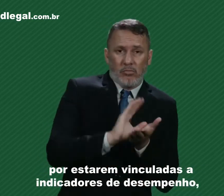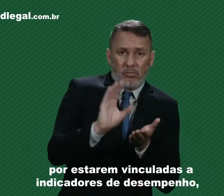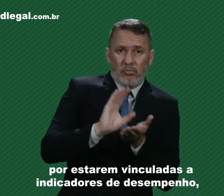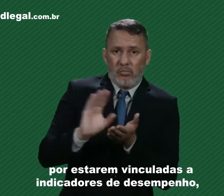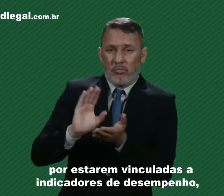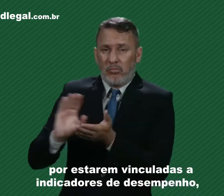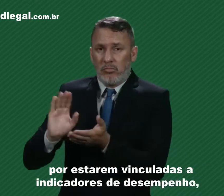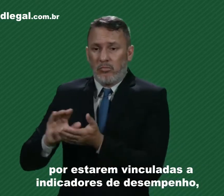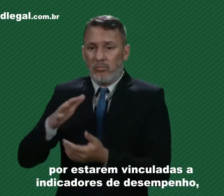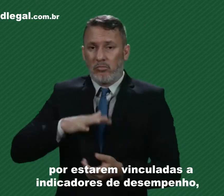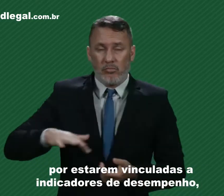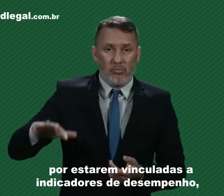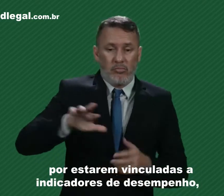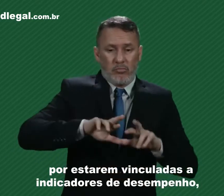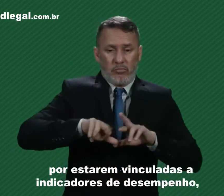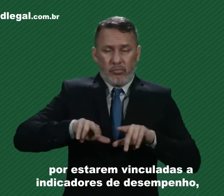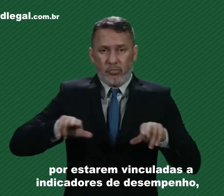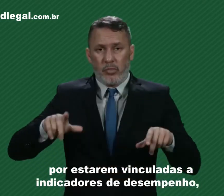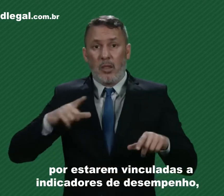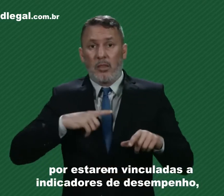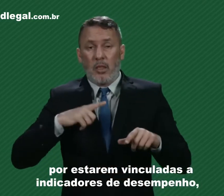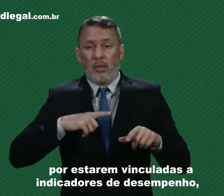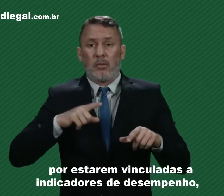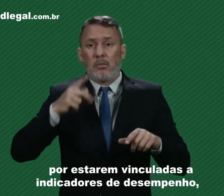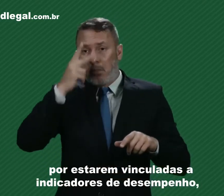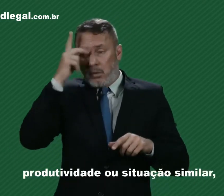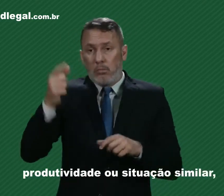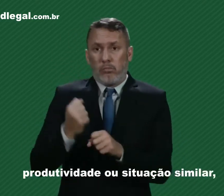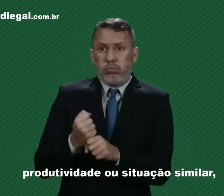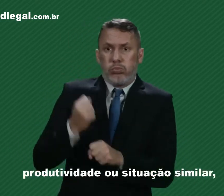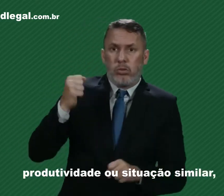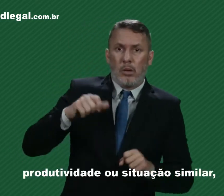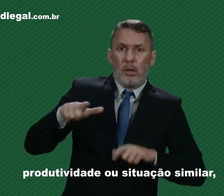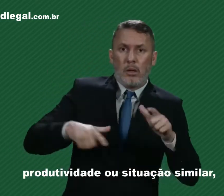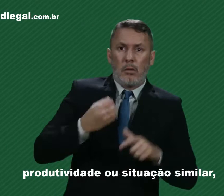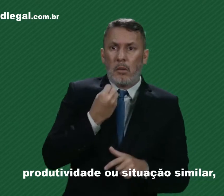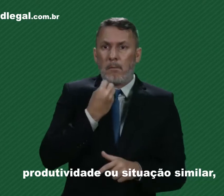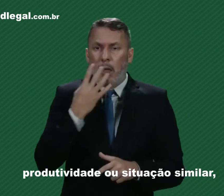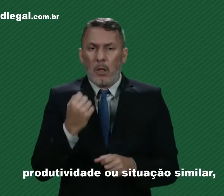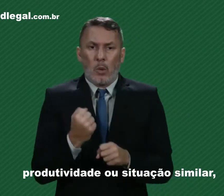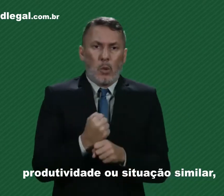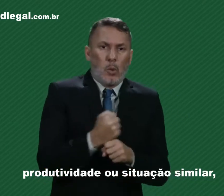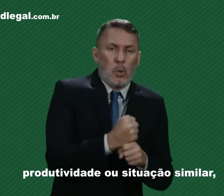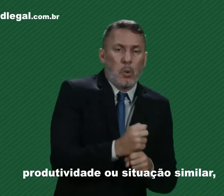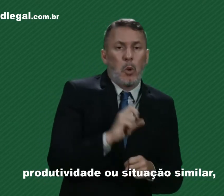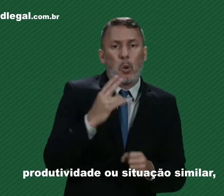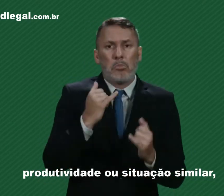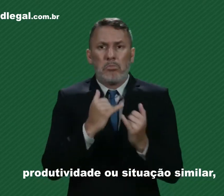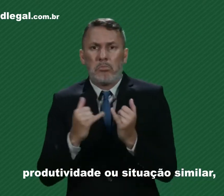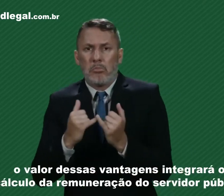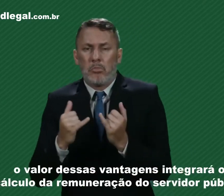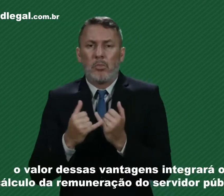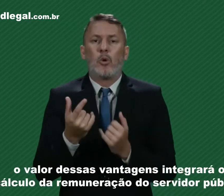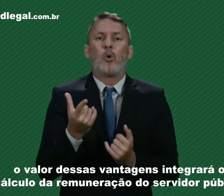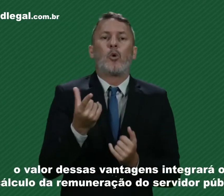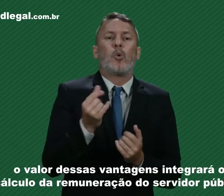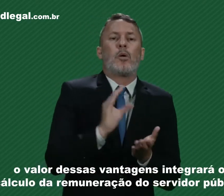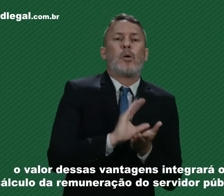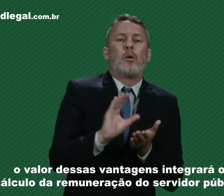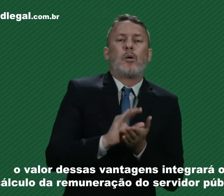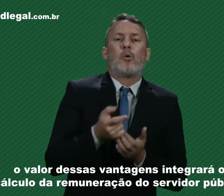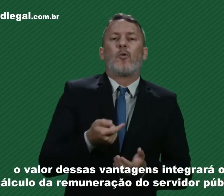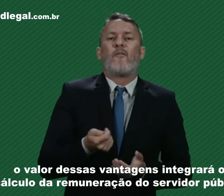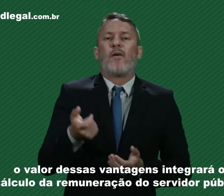variáveis por estarem vinculadas a indicadores de desempenho, produtividade ou situação similar, o valor